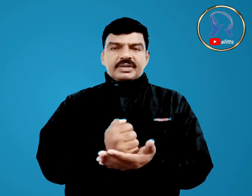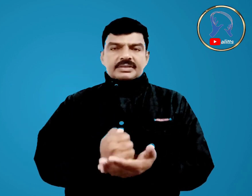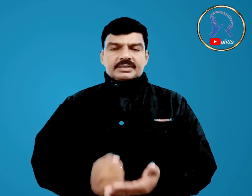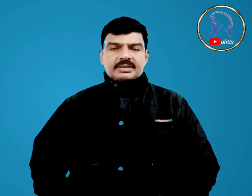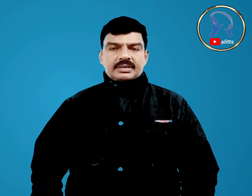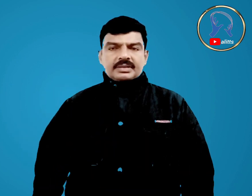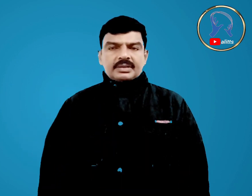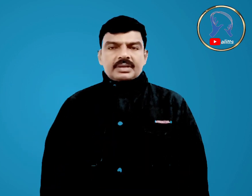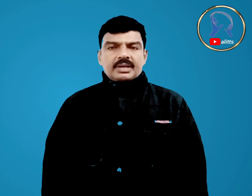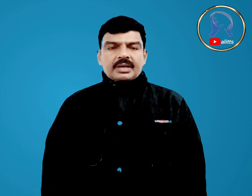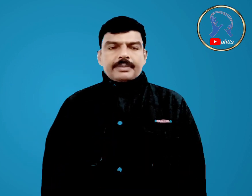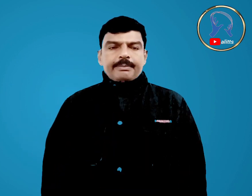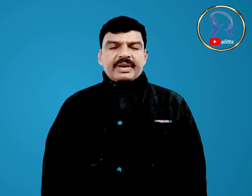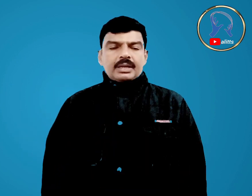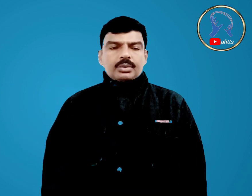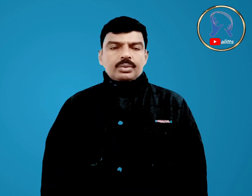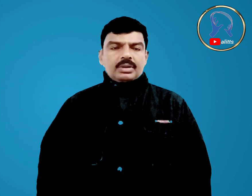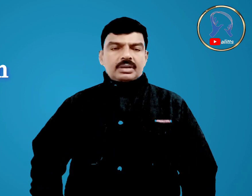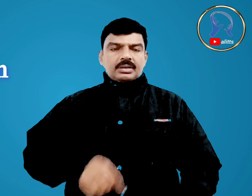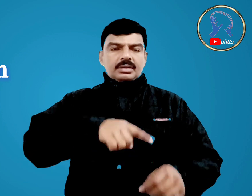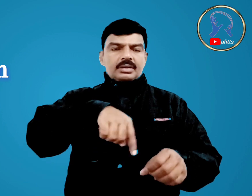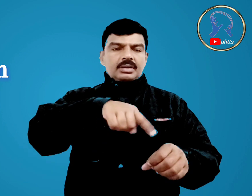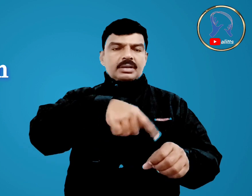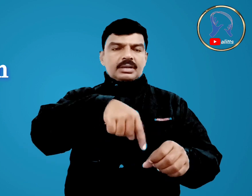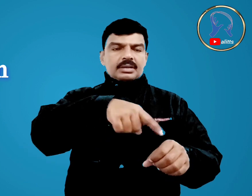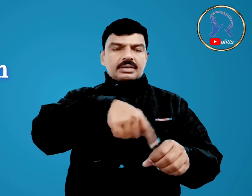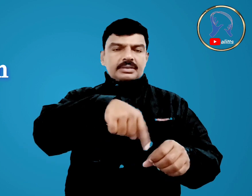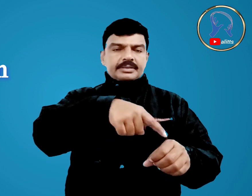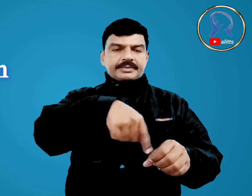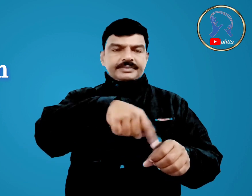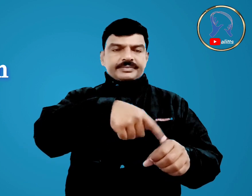मिक्स। महलूल हल कर।